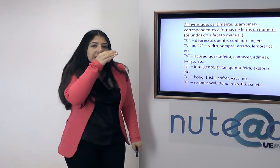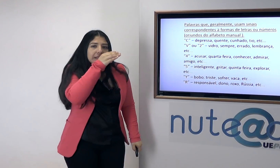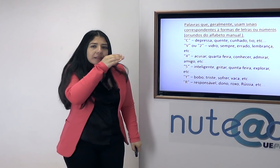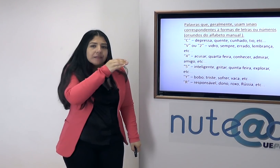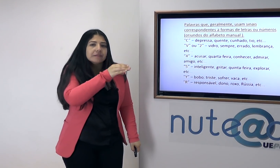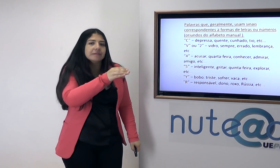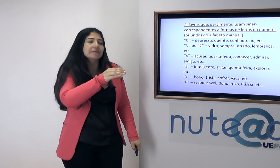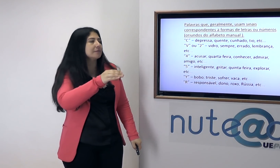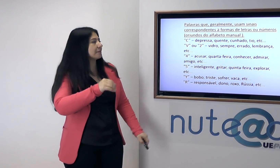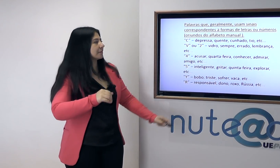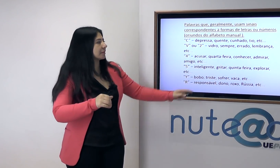quente,